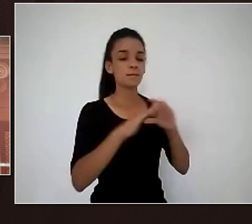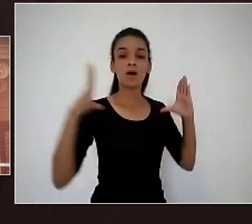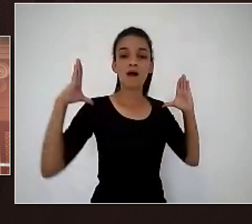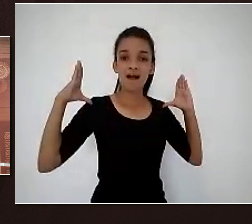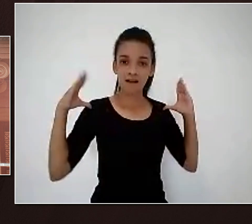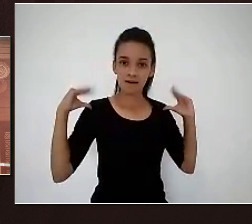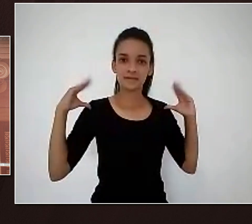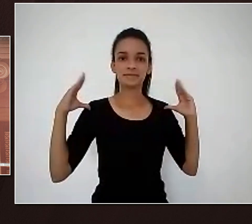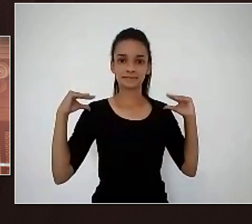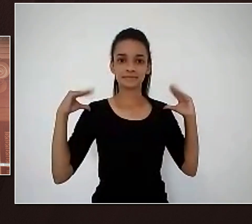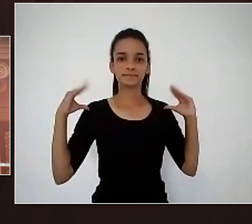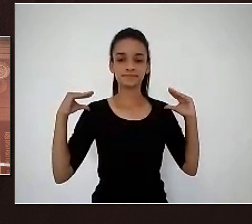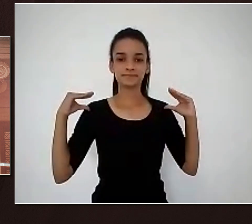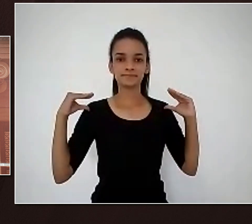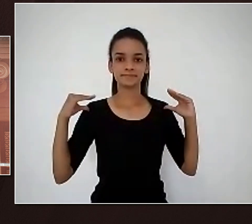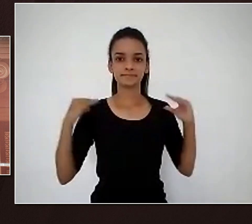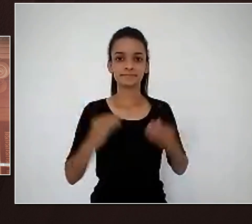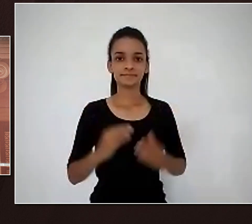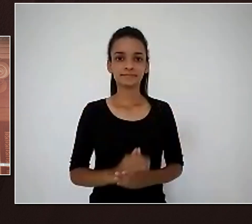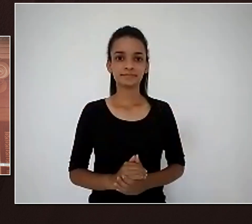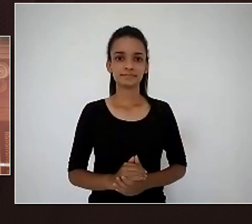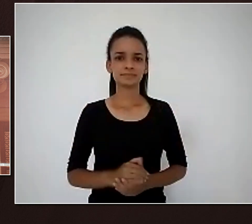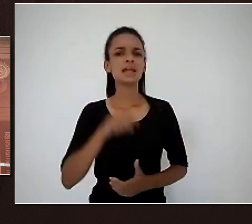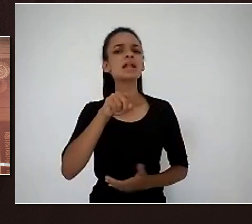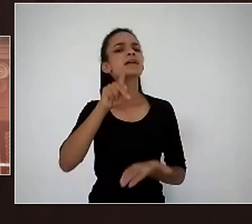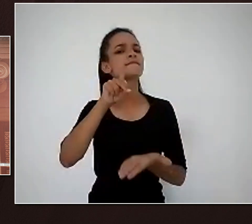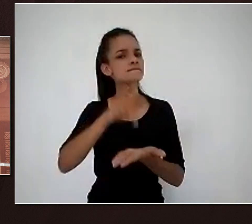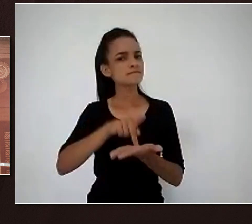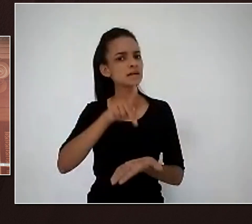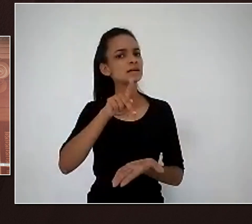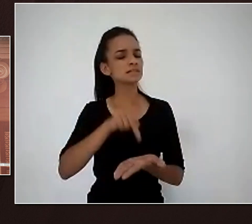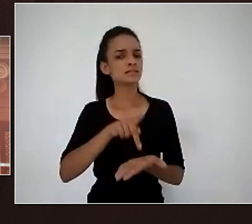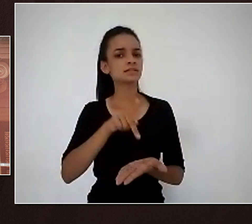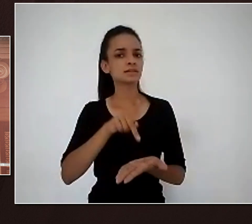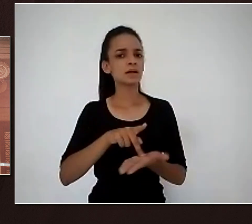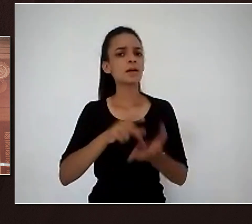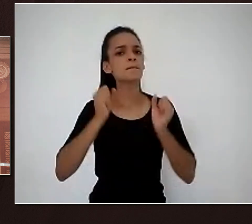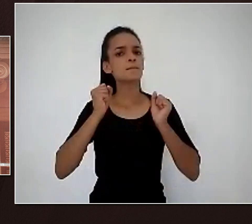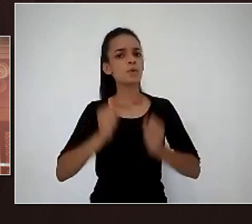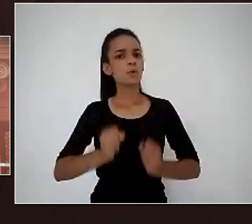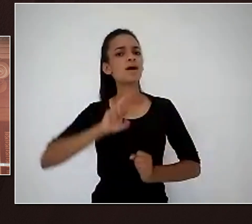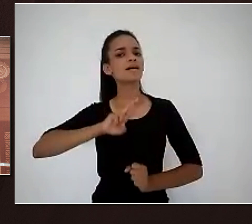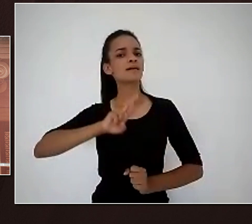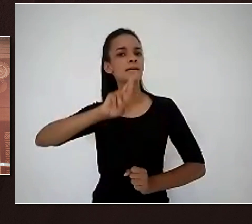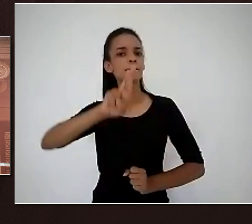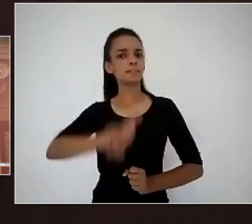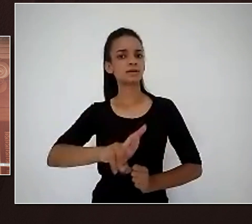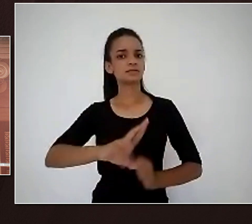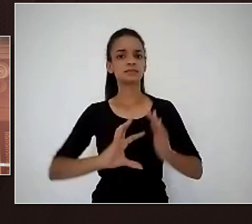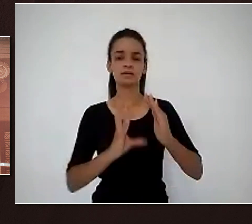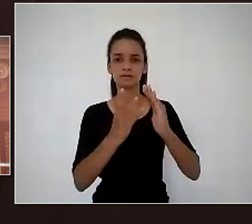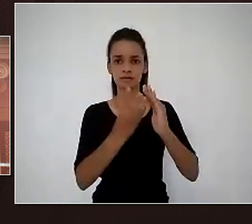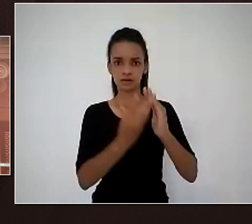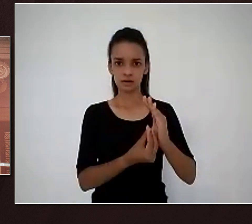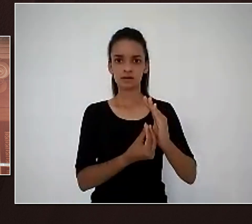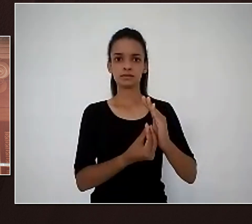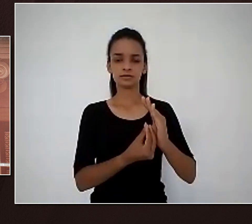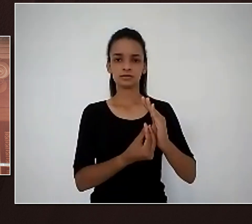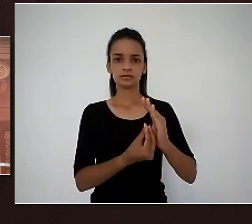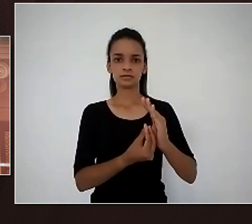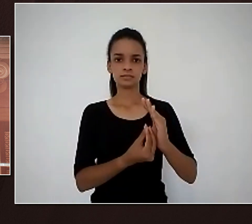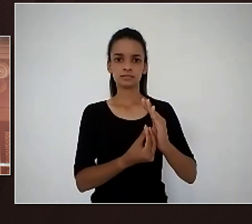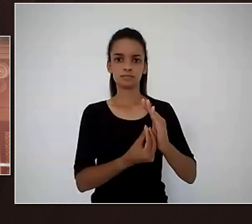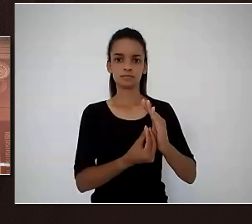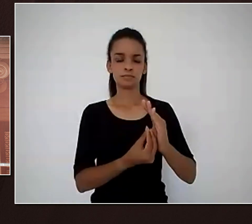presbíteros. São os que realmente podem representar a igreja, mantendo a igreja brilhando.